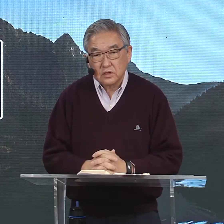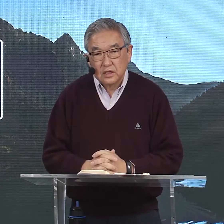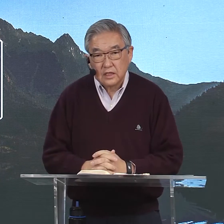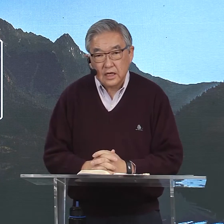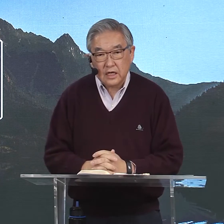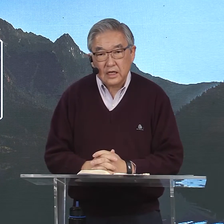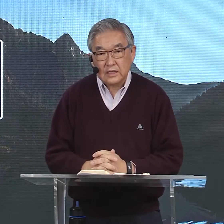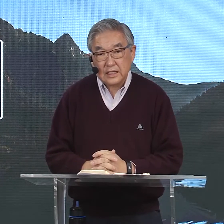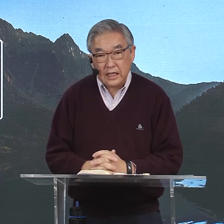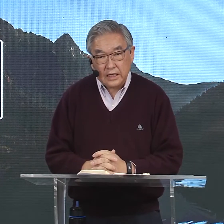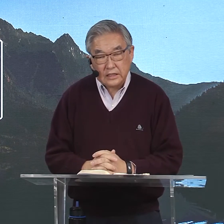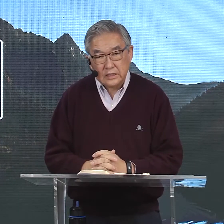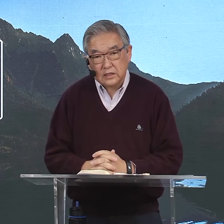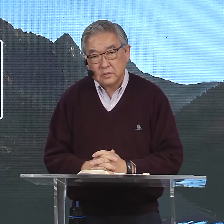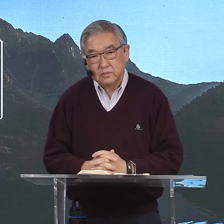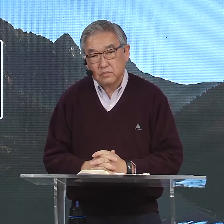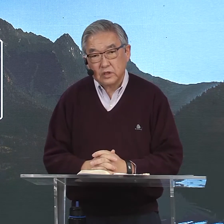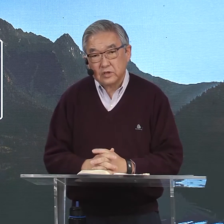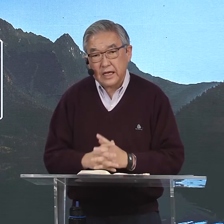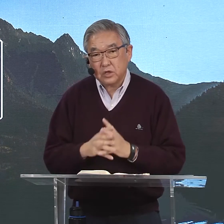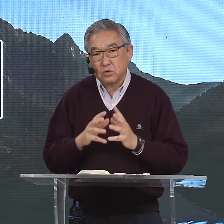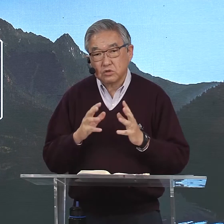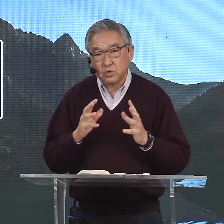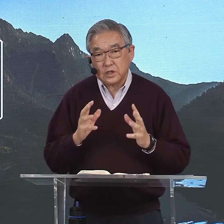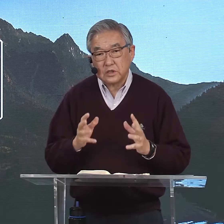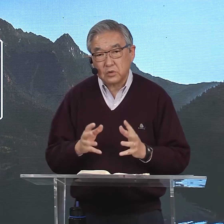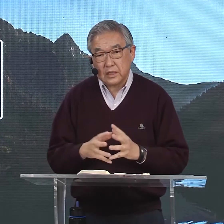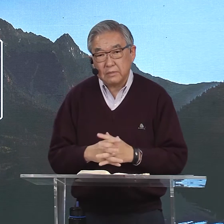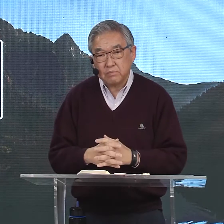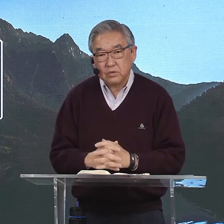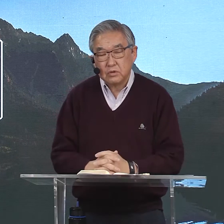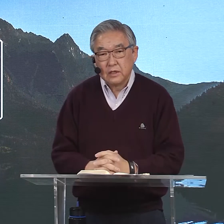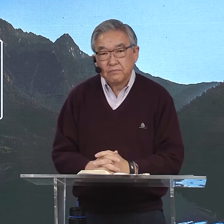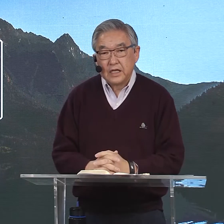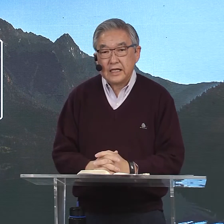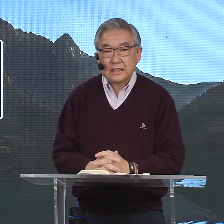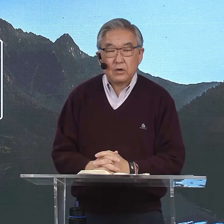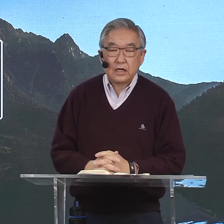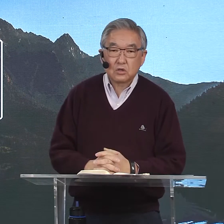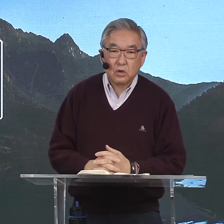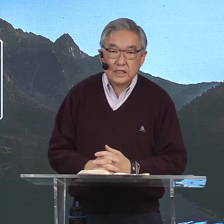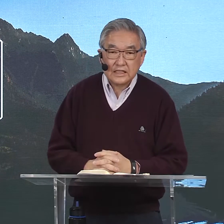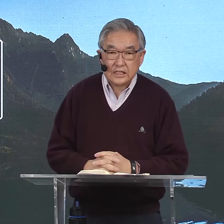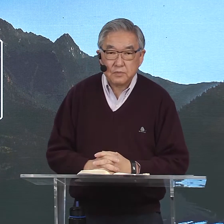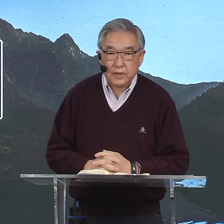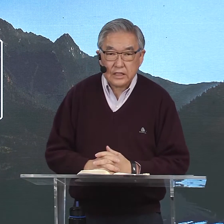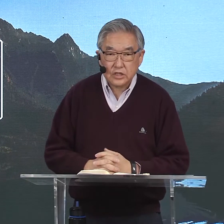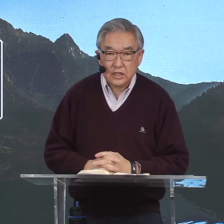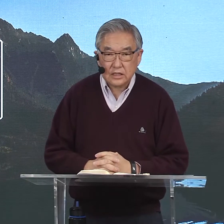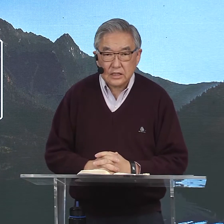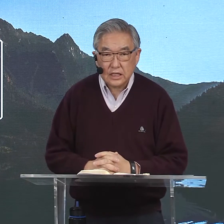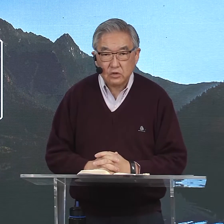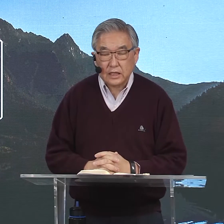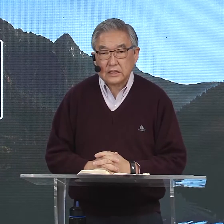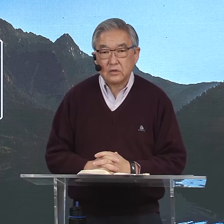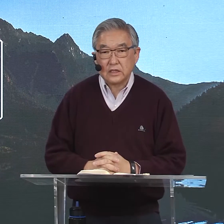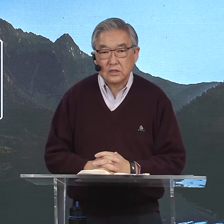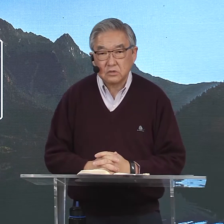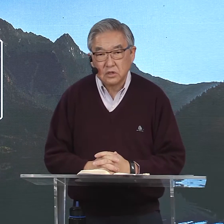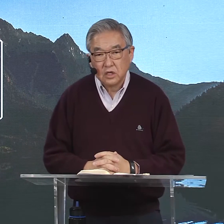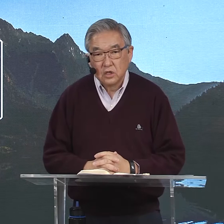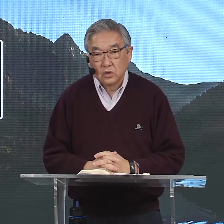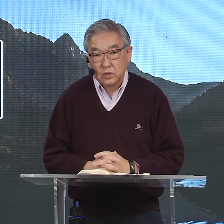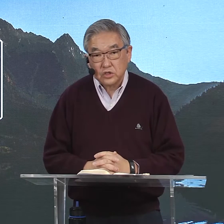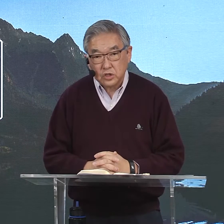os israelenses poderão reconstruir seu templo e restaurar todas as práticas de